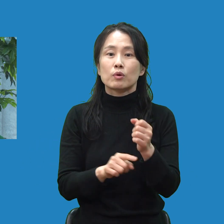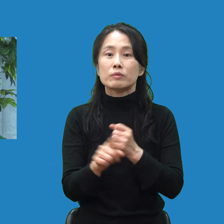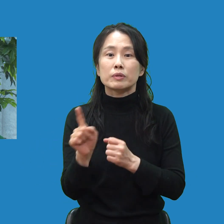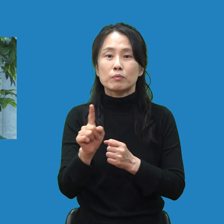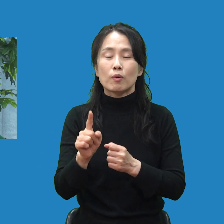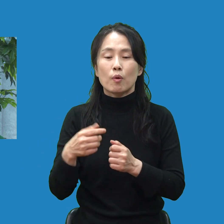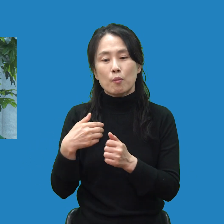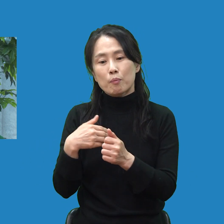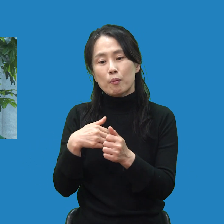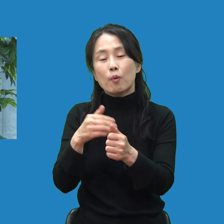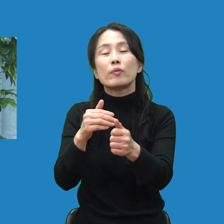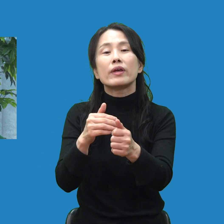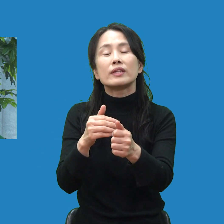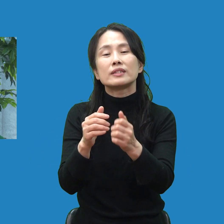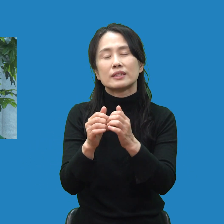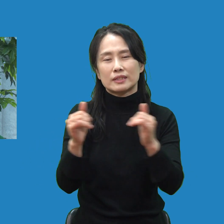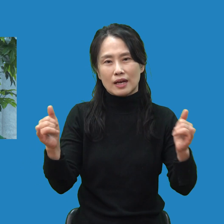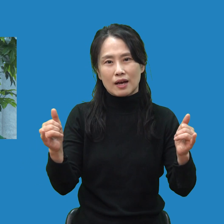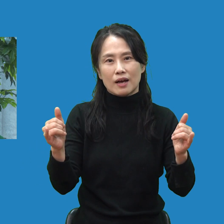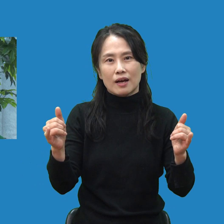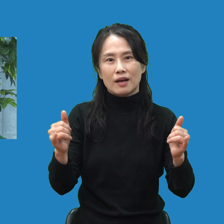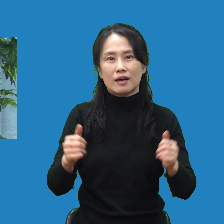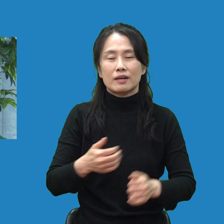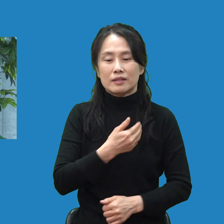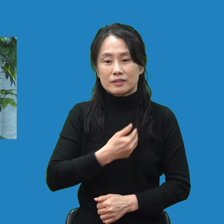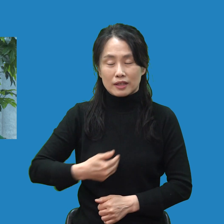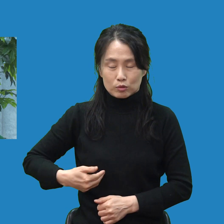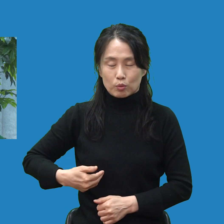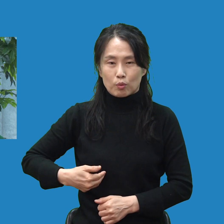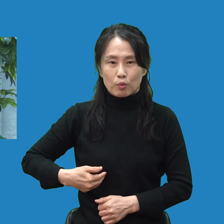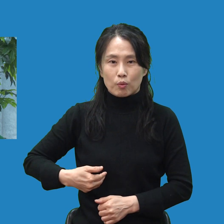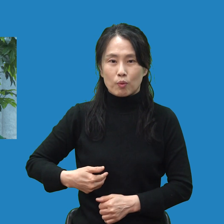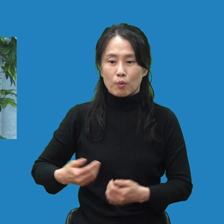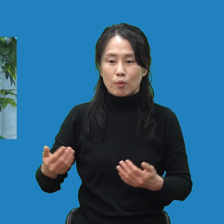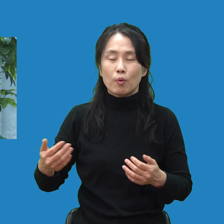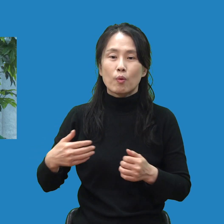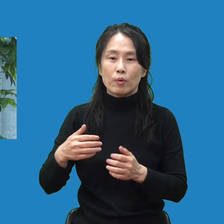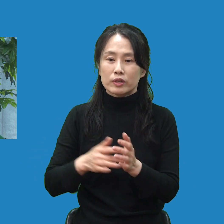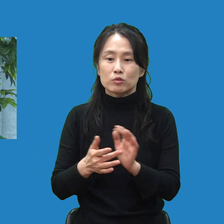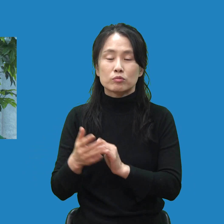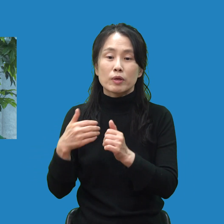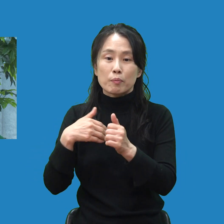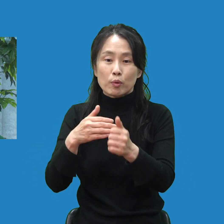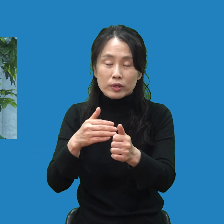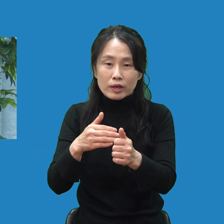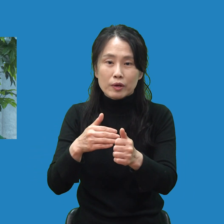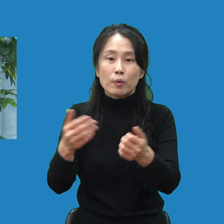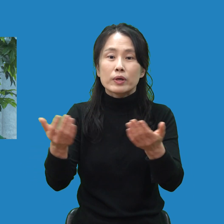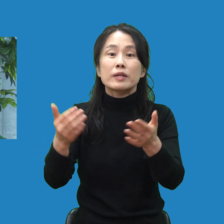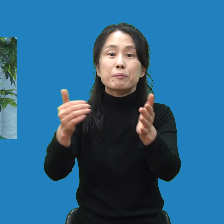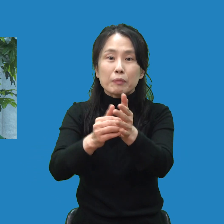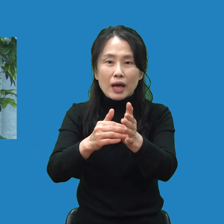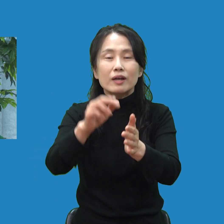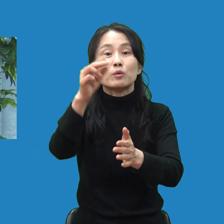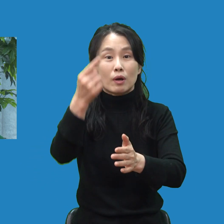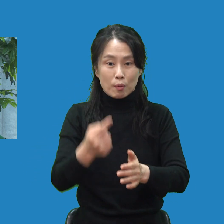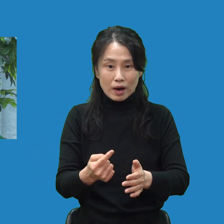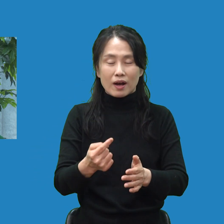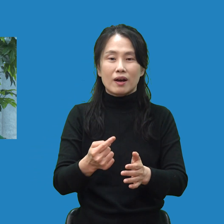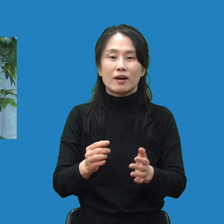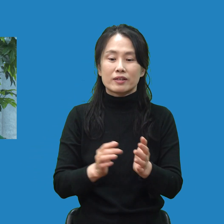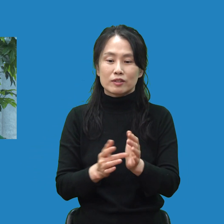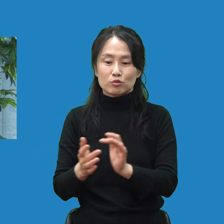보냄을 받은 꼭 가서 일하고 돌아왔다 합니다. 그래서 예수님께 다시